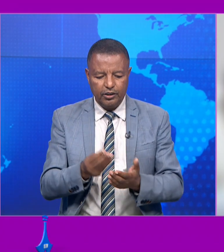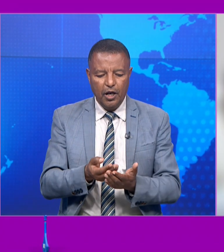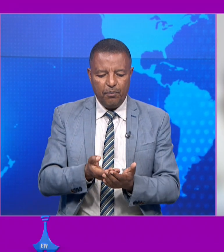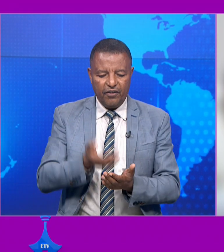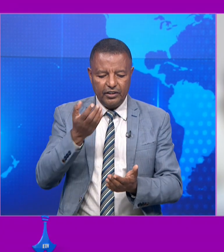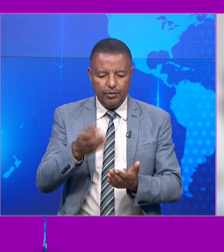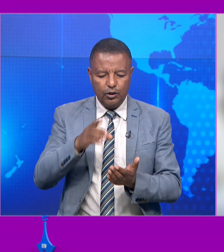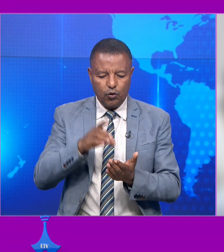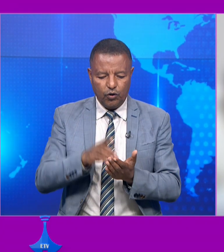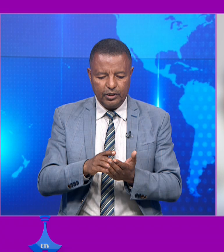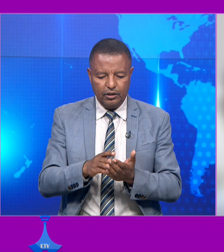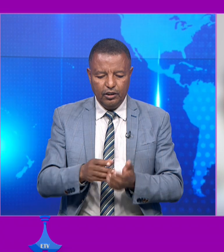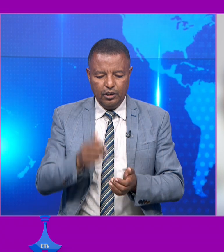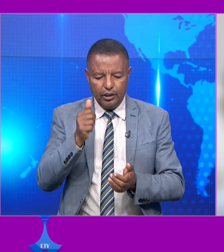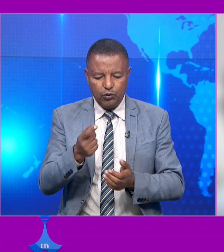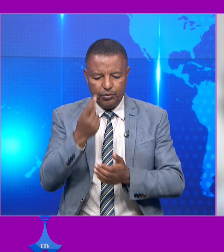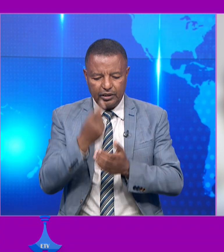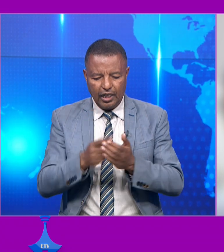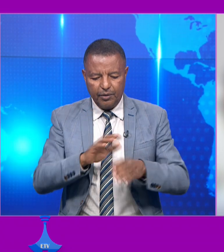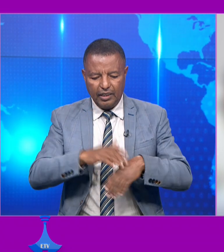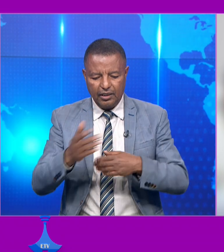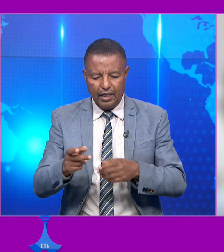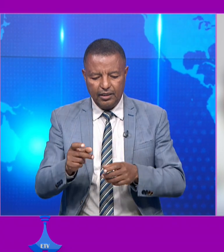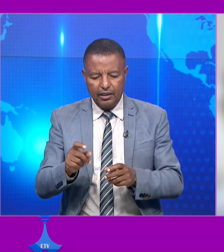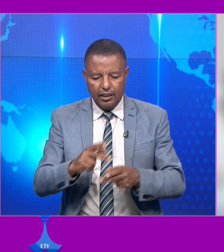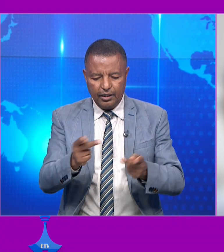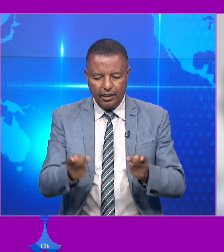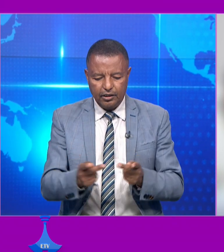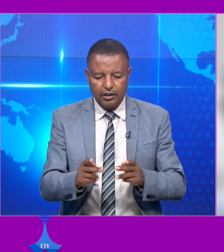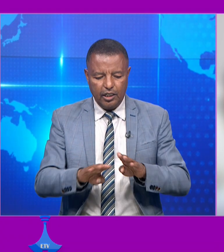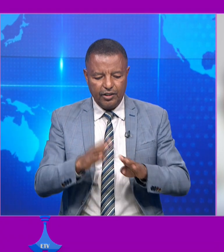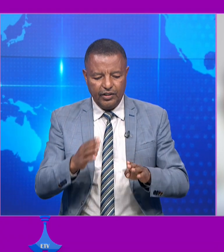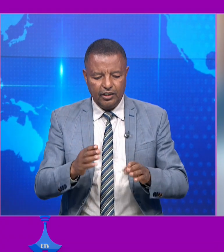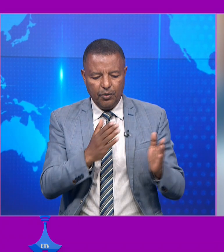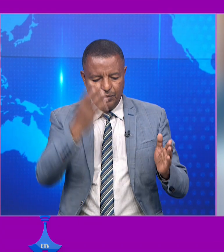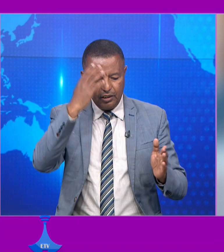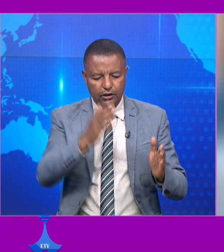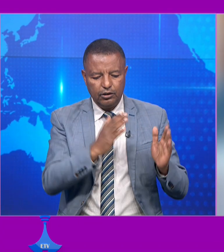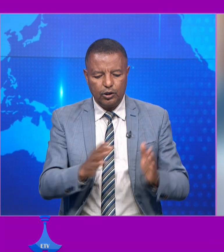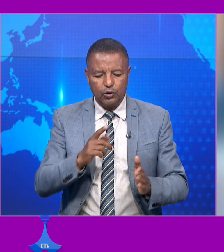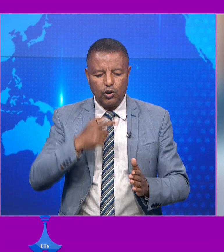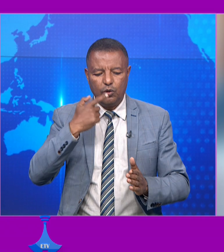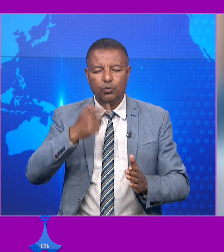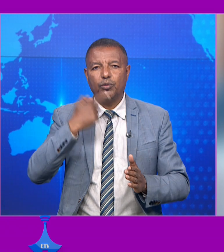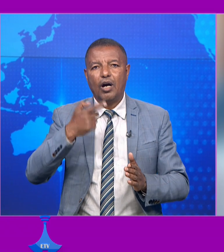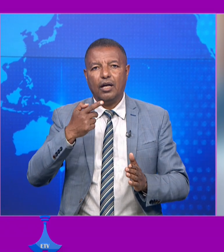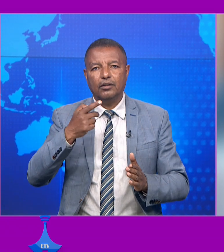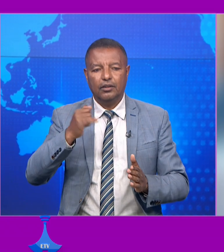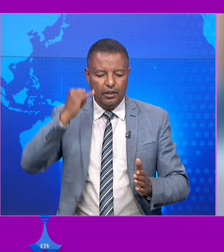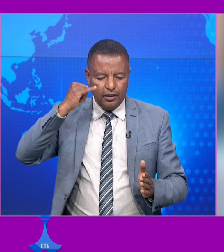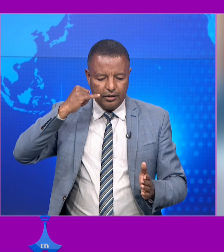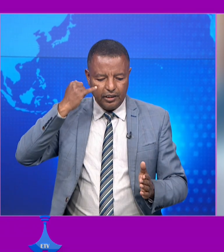ኩባንያዎች በኢንቨስትመንት ኮሚሽን እነሱ ብቻ የሚያስተናድግ ዴስክ ለመክፈት መንግስት ዝግጁ ነው